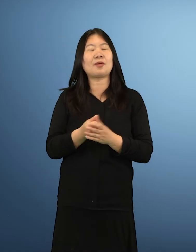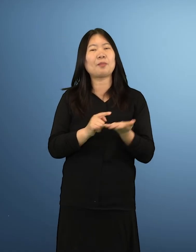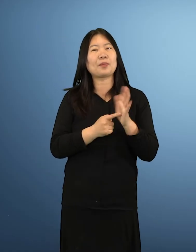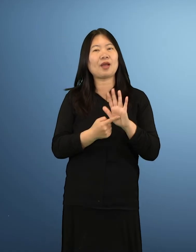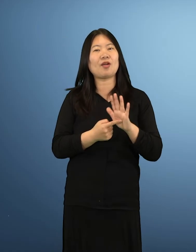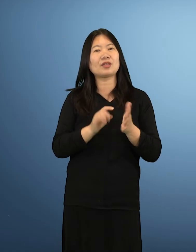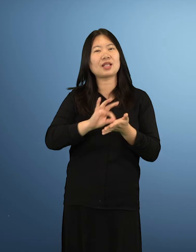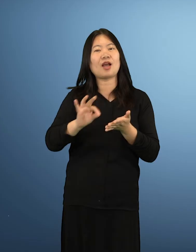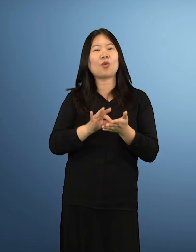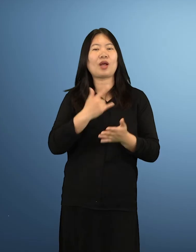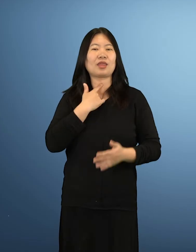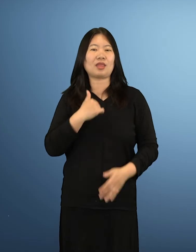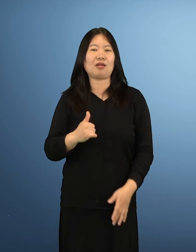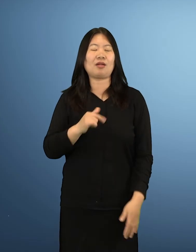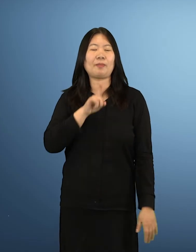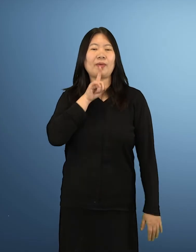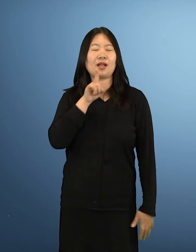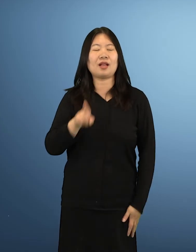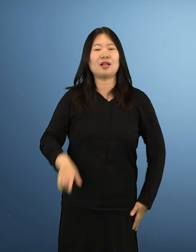쓰셨어요.